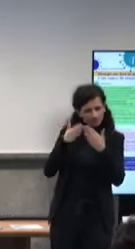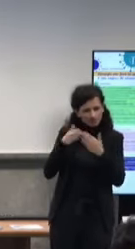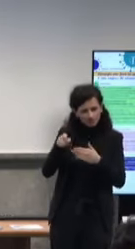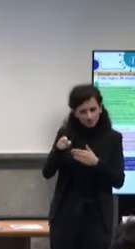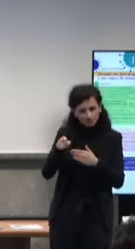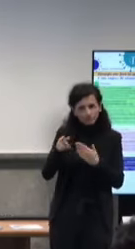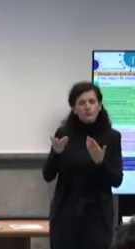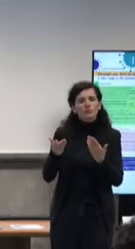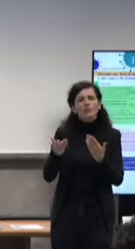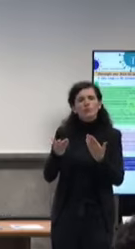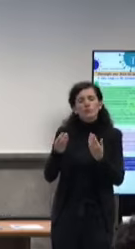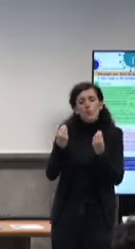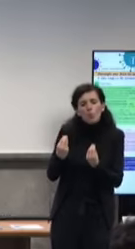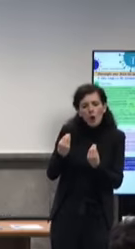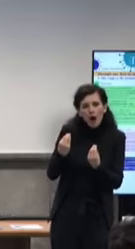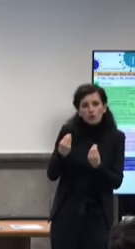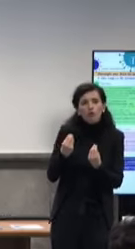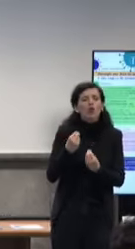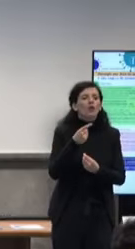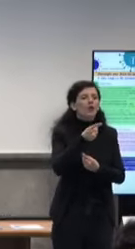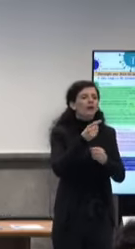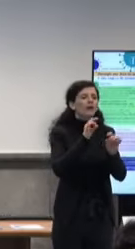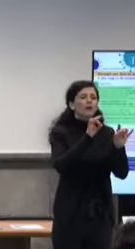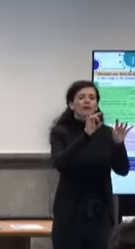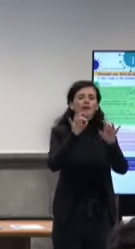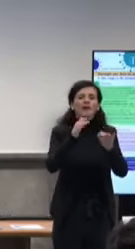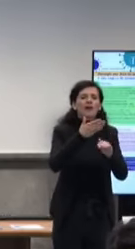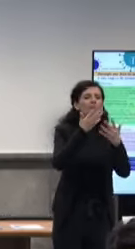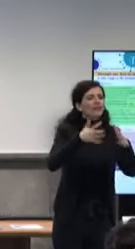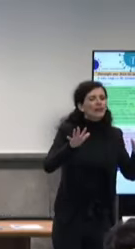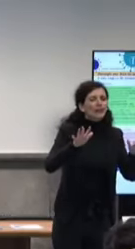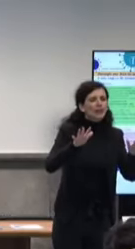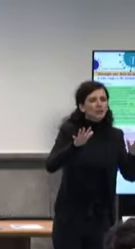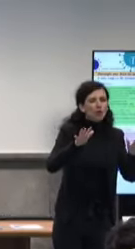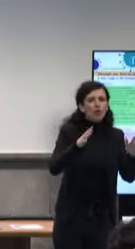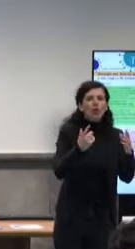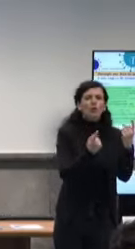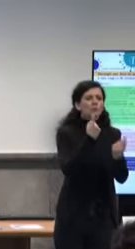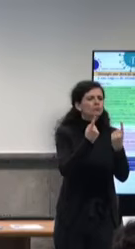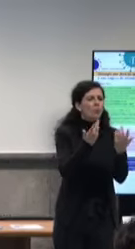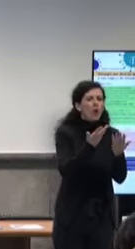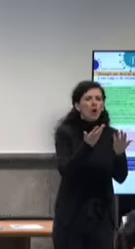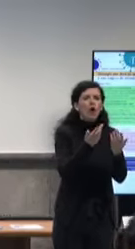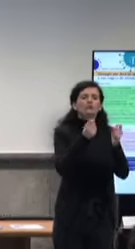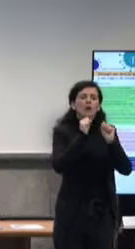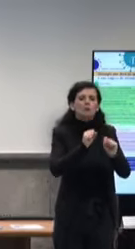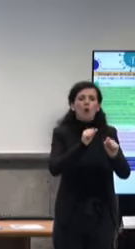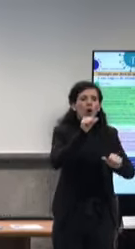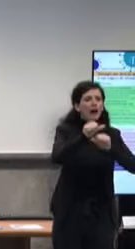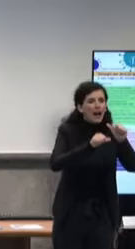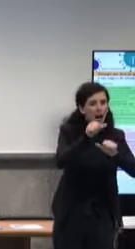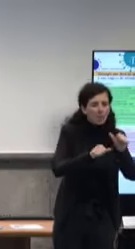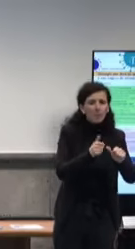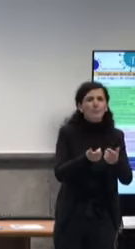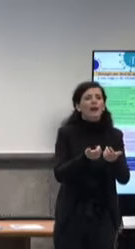cosa verrà in assenza di in assenza di azioni specifiche innalza in assenza di qualche cosa che possa modificarlo